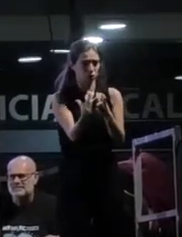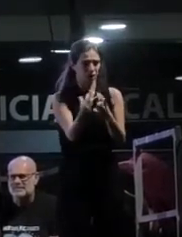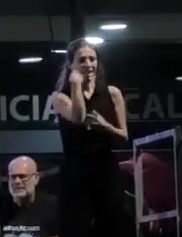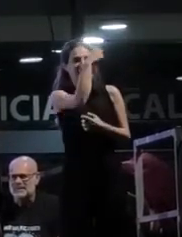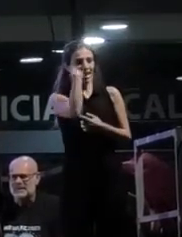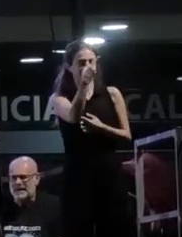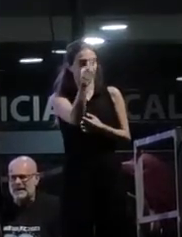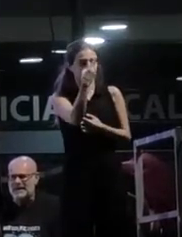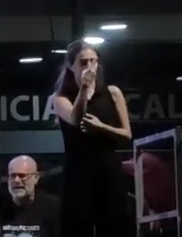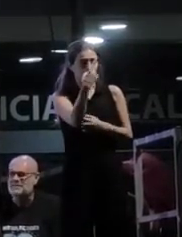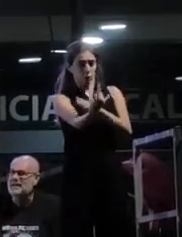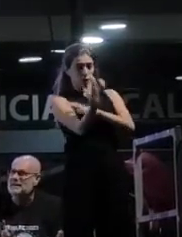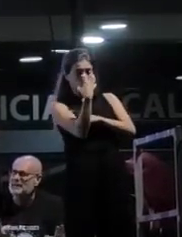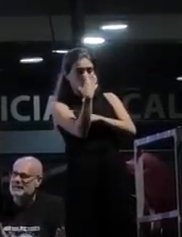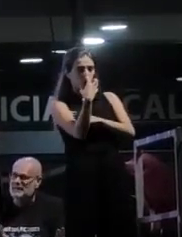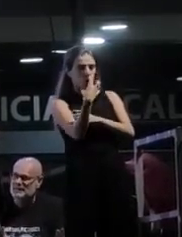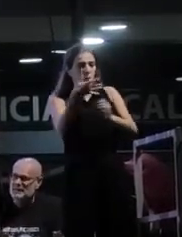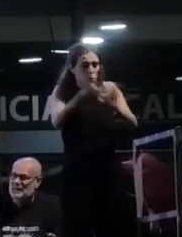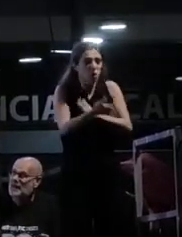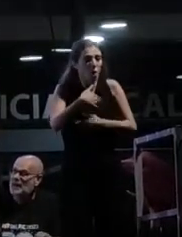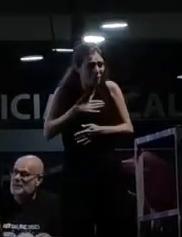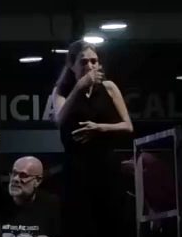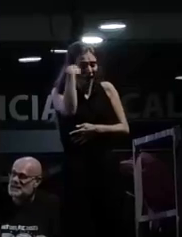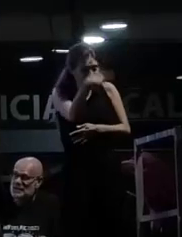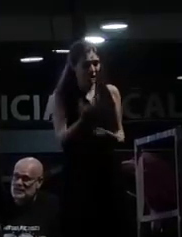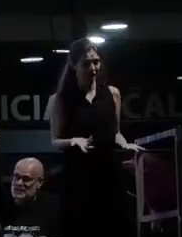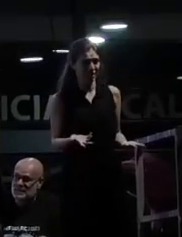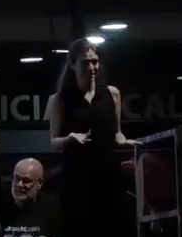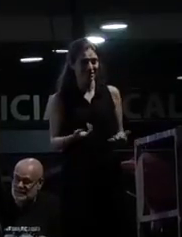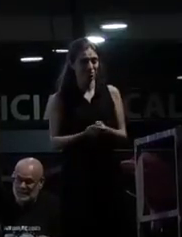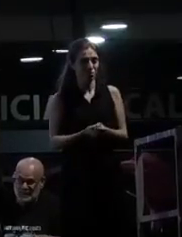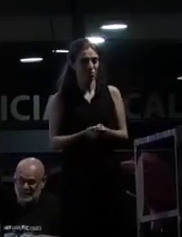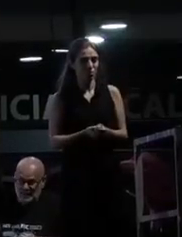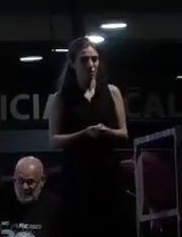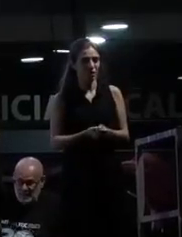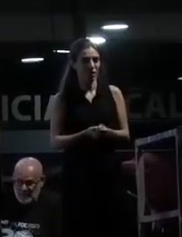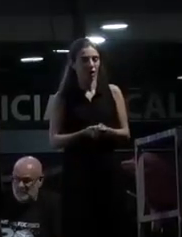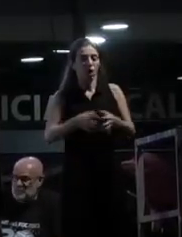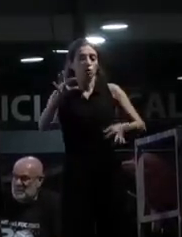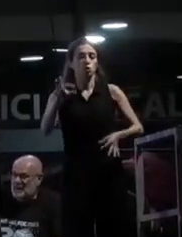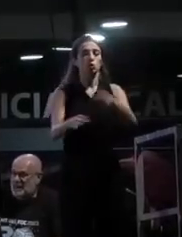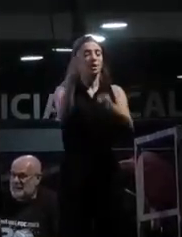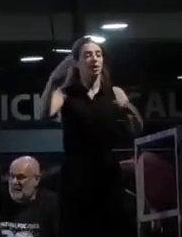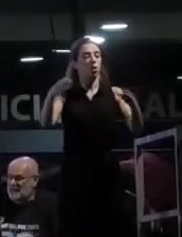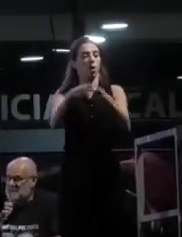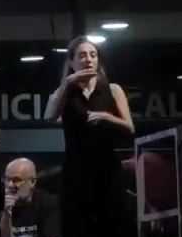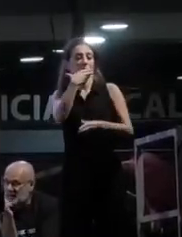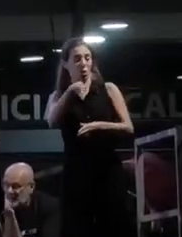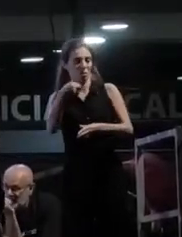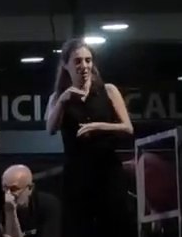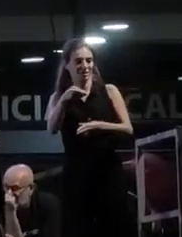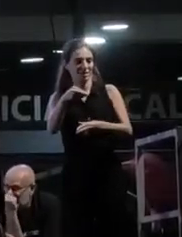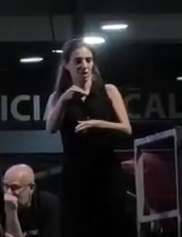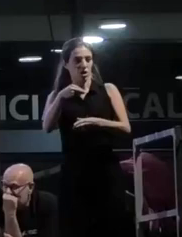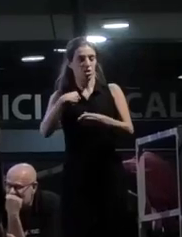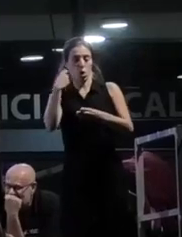cara i de la meva cara. Sort que quan ajudat per la gent més jove de la colla, començo a